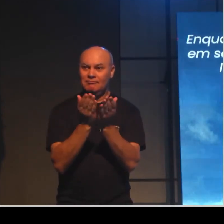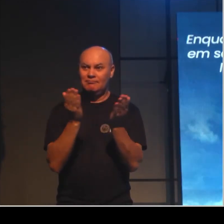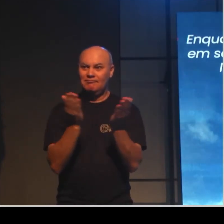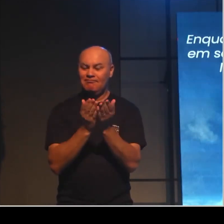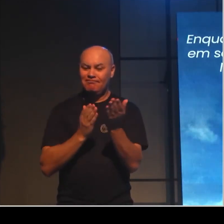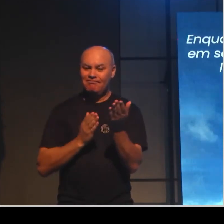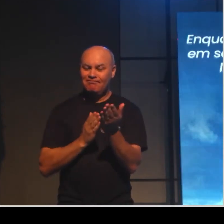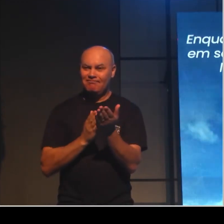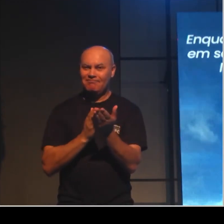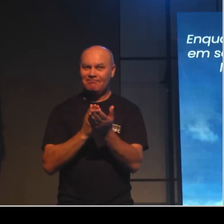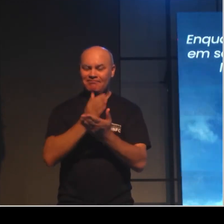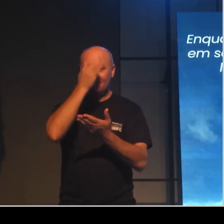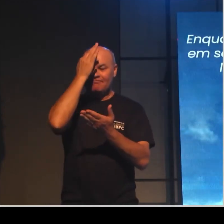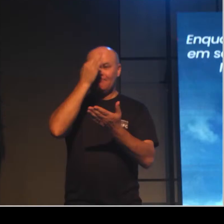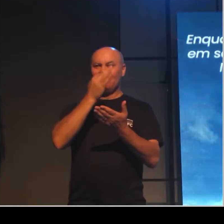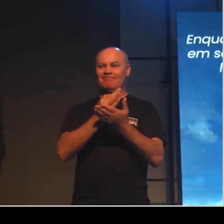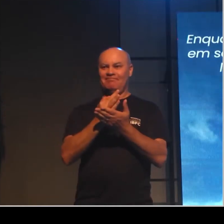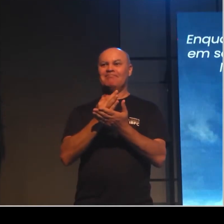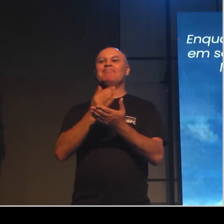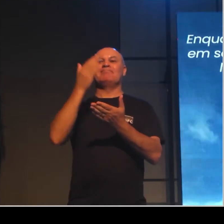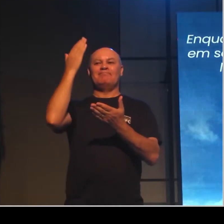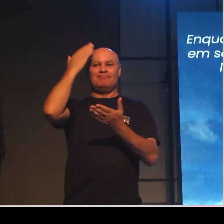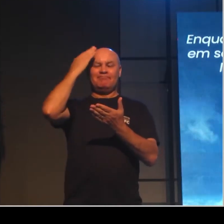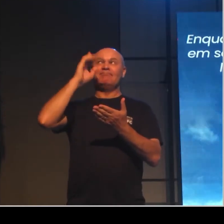o plano de Deus não faz sentido na hora.